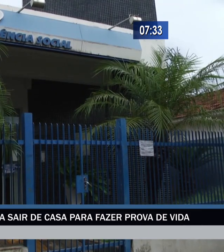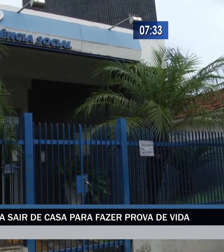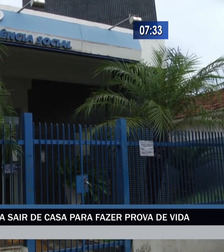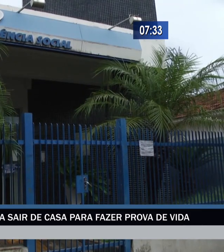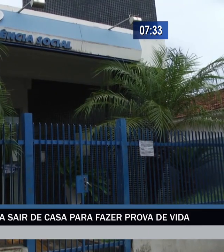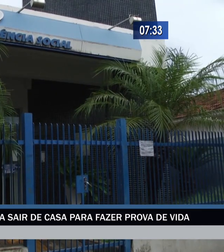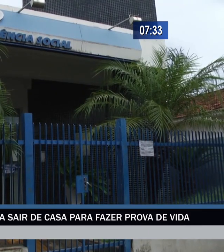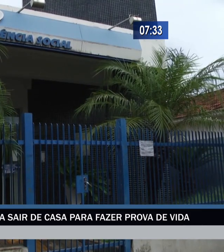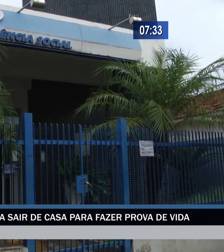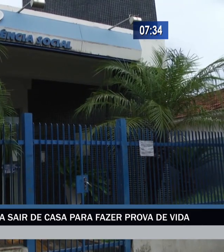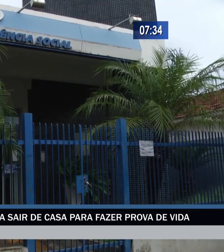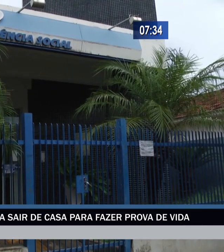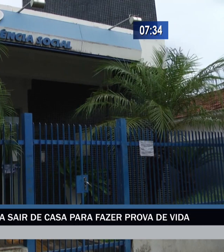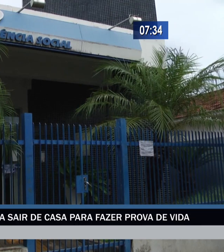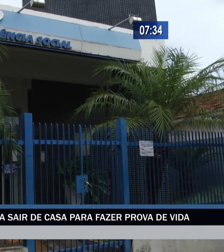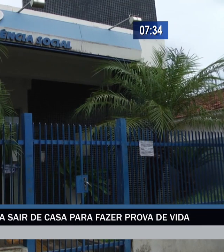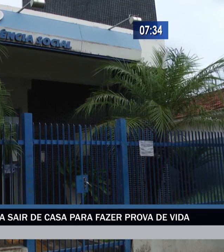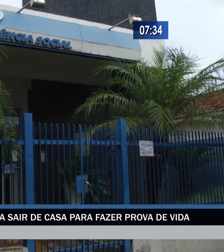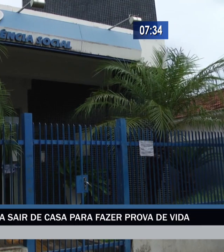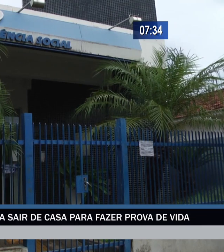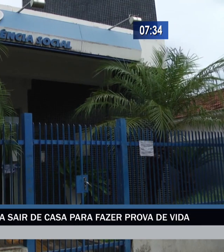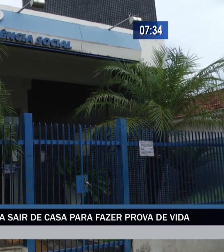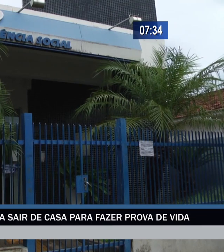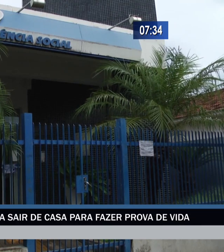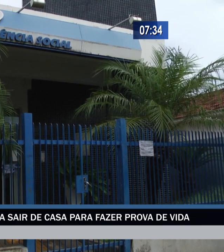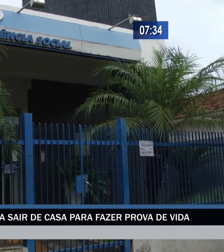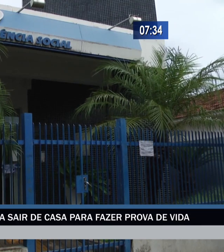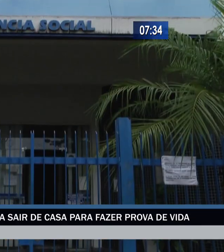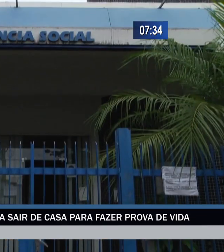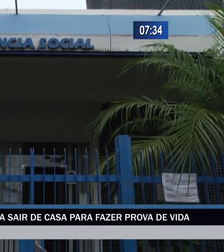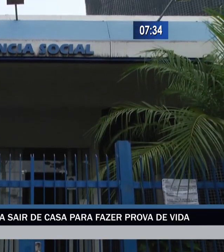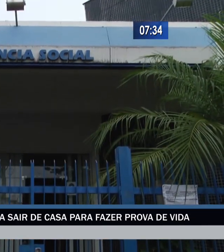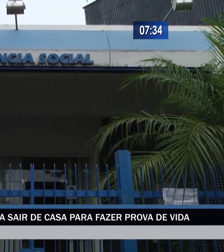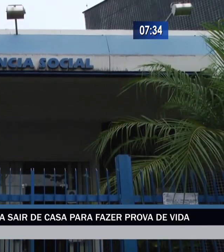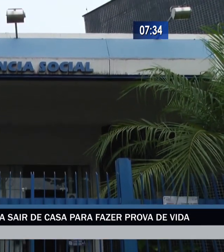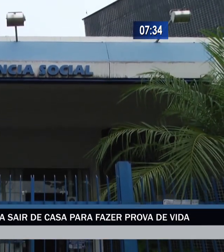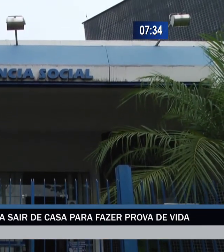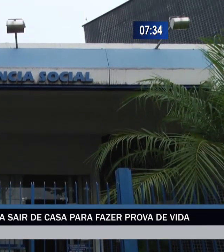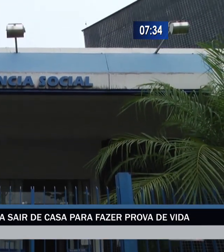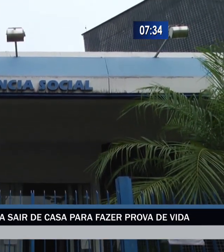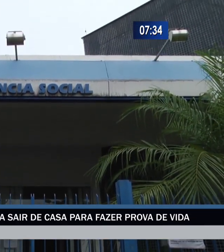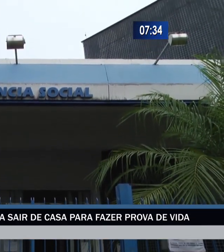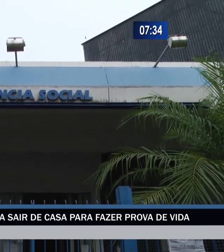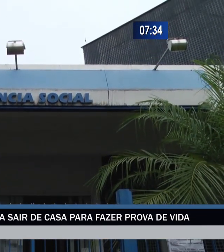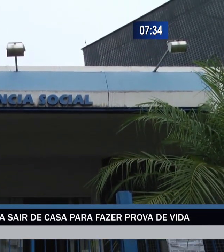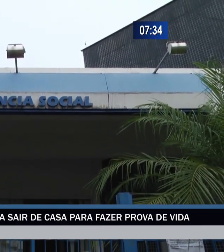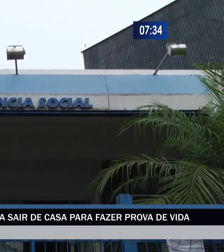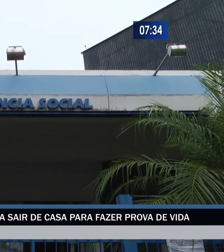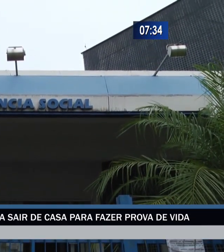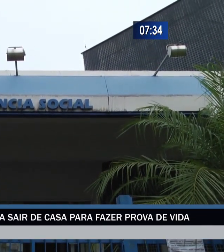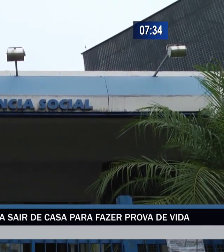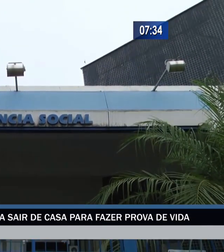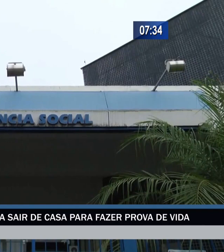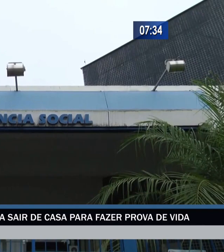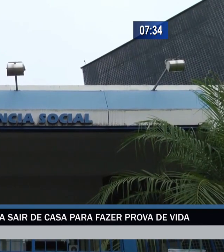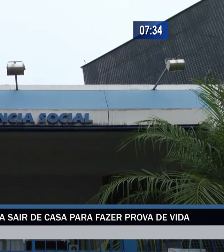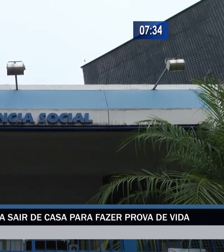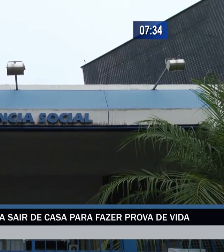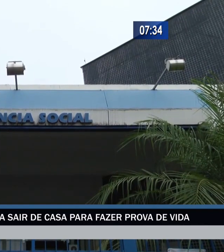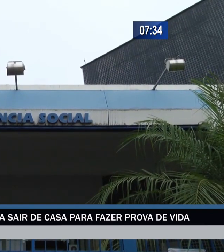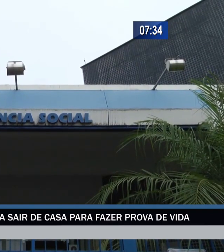contato com o cruzamento de dados de diferentes órgãos da esfera pública para facilitar a realização do procedimento